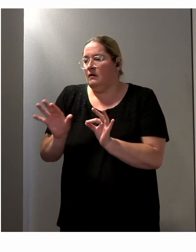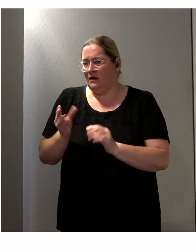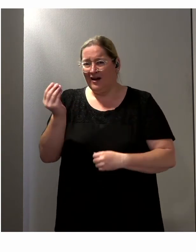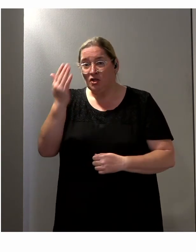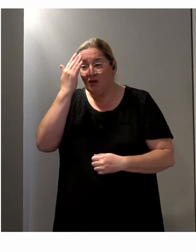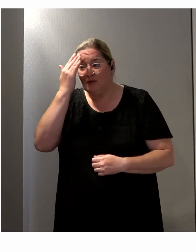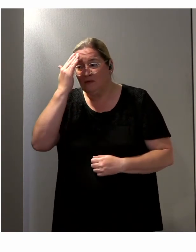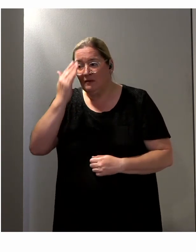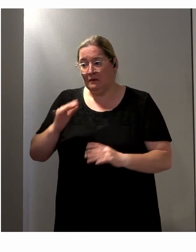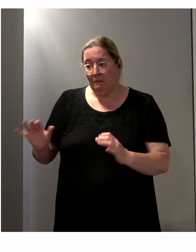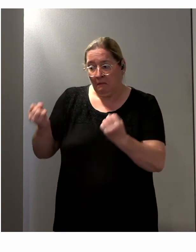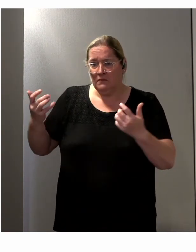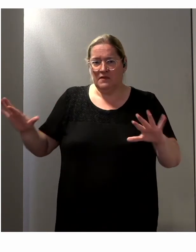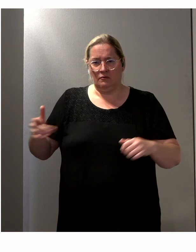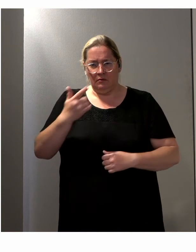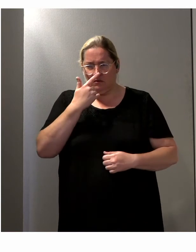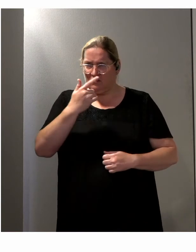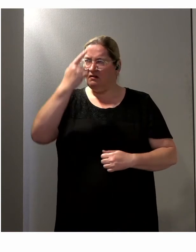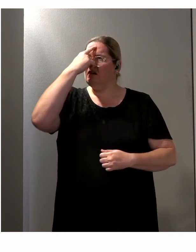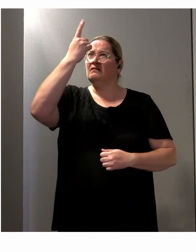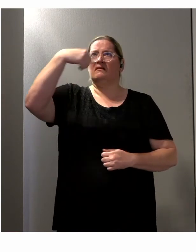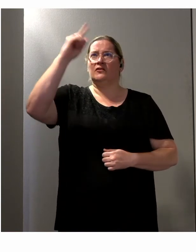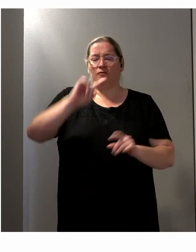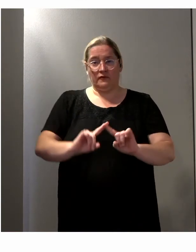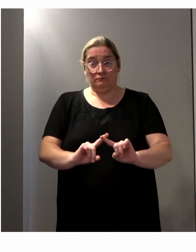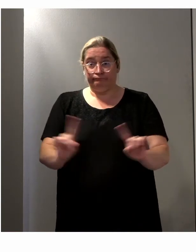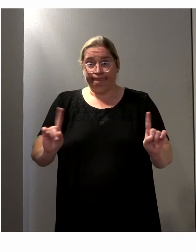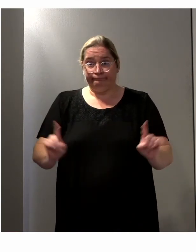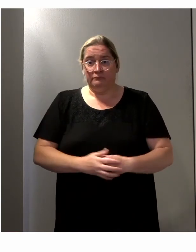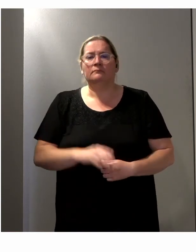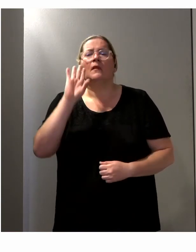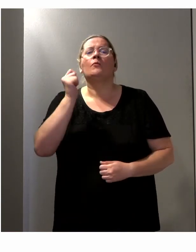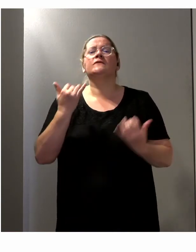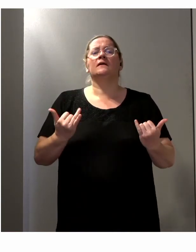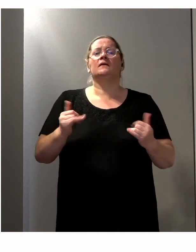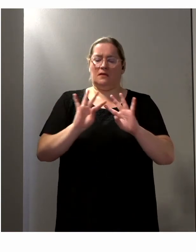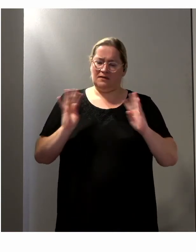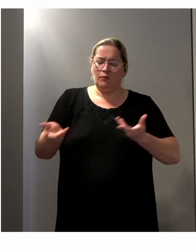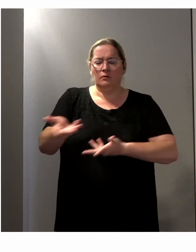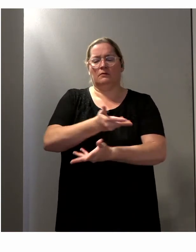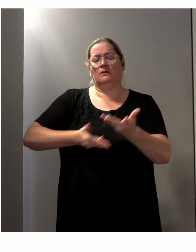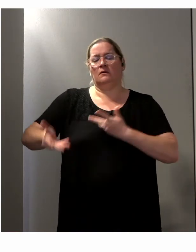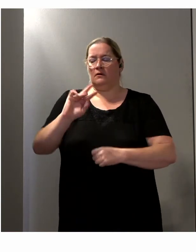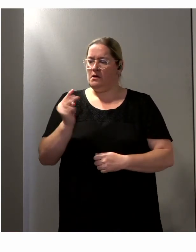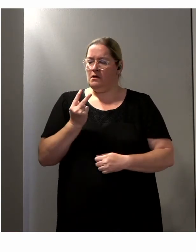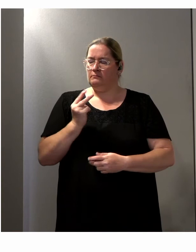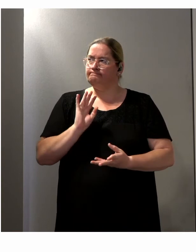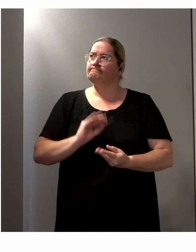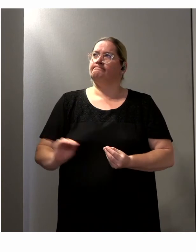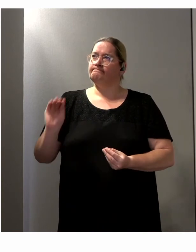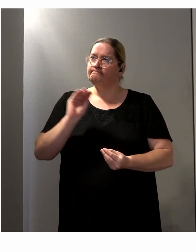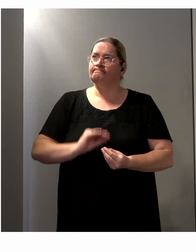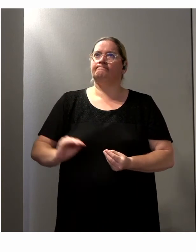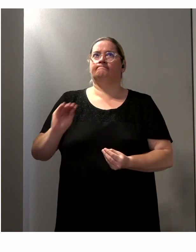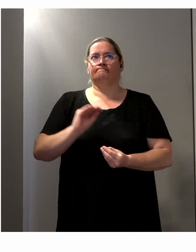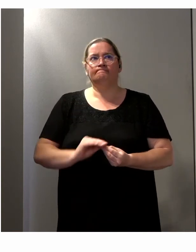chose. Et du coup, je trouve que la question qui est posée à l'occasion de cette table ronde, elle nous amène à nous interroger également